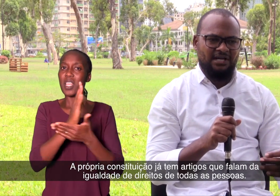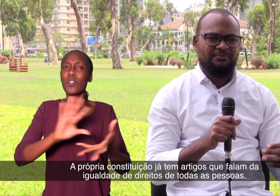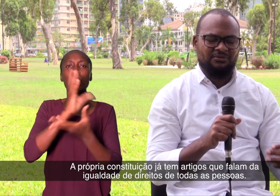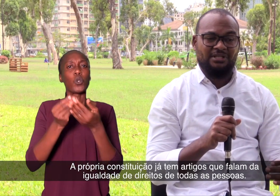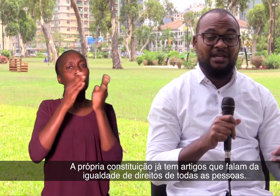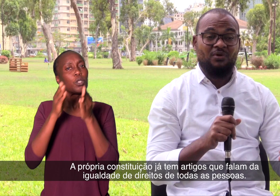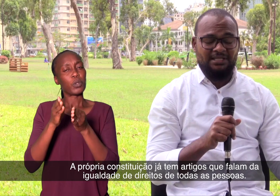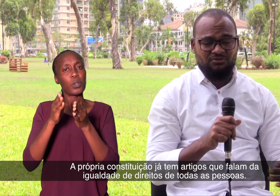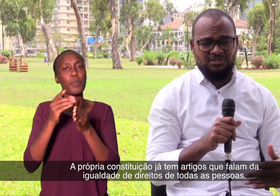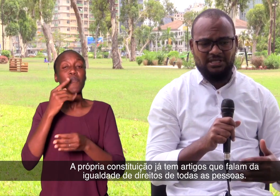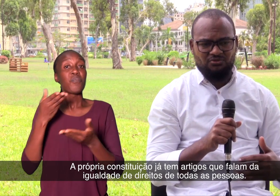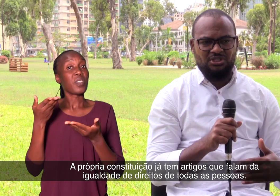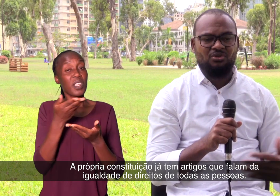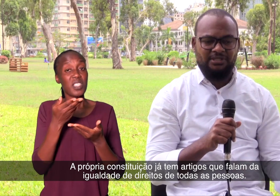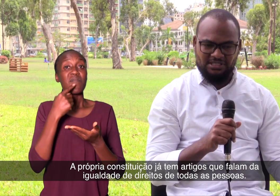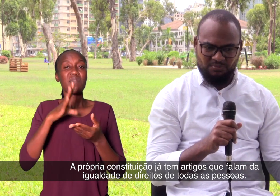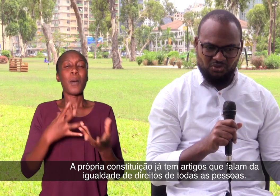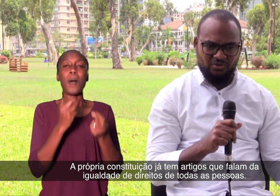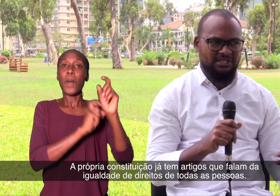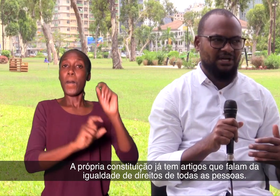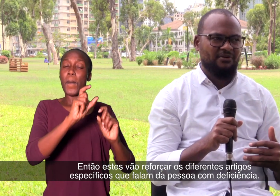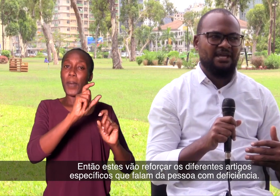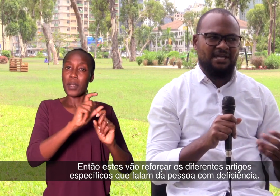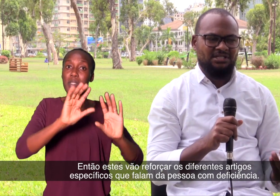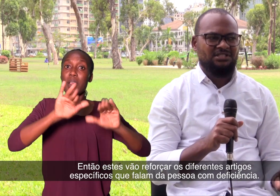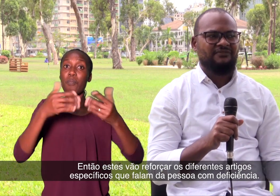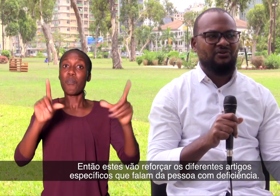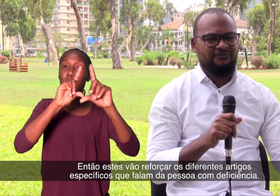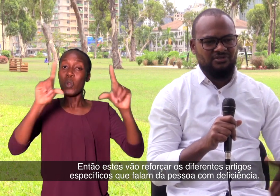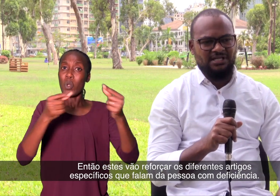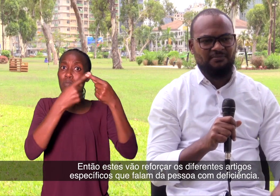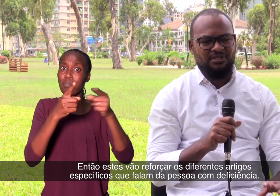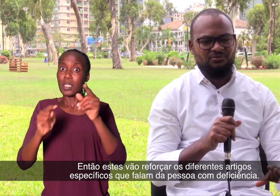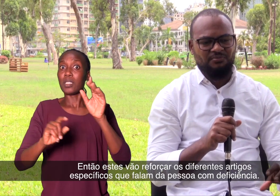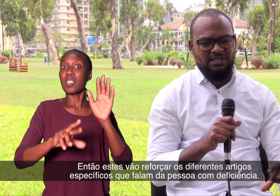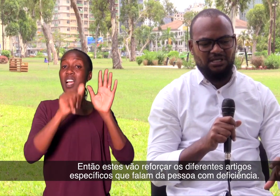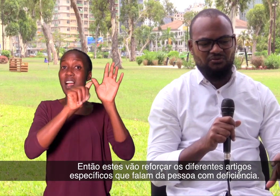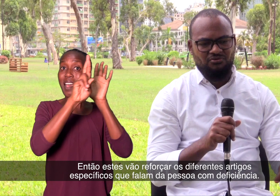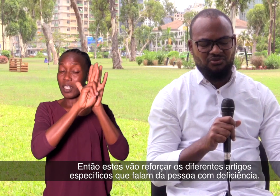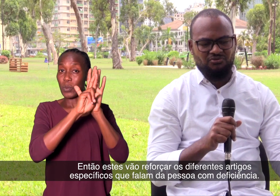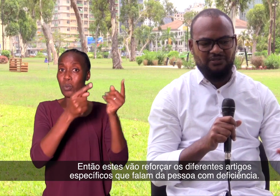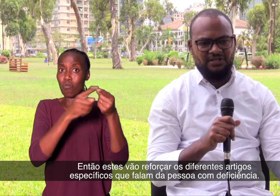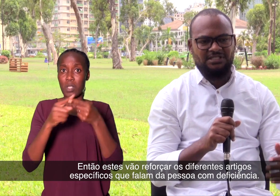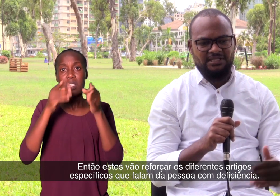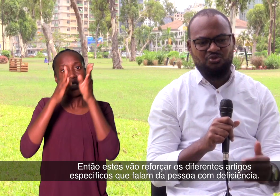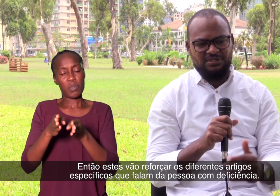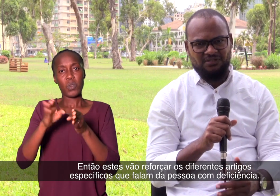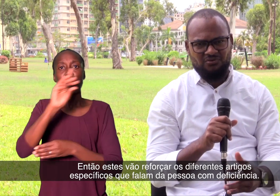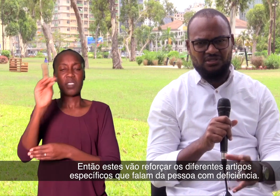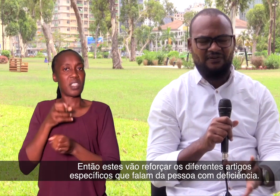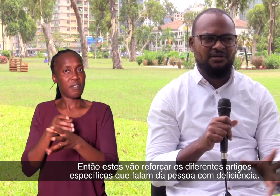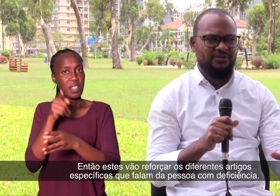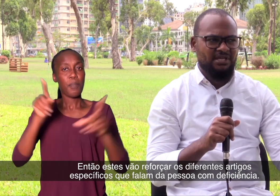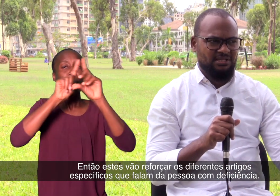falam, portanto, da igualdade dos direitos de todas as pessoas. Então, estes vão reforçar, portanto, os diferentes artigos